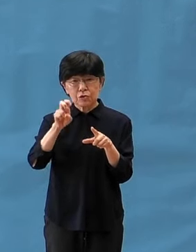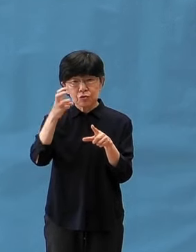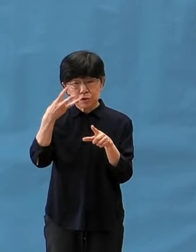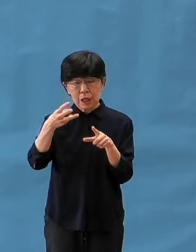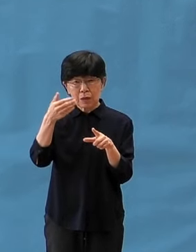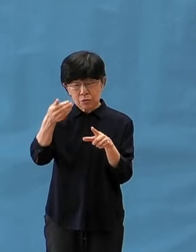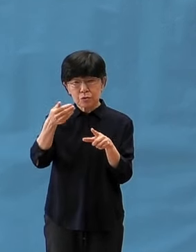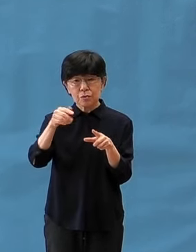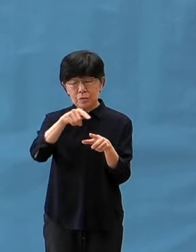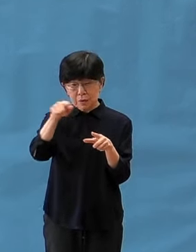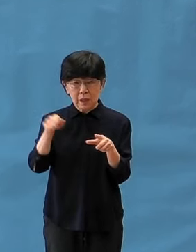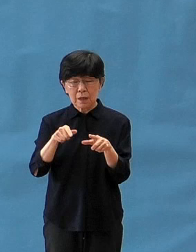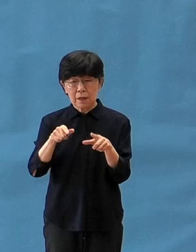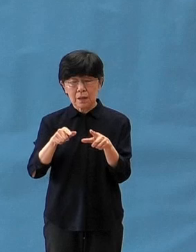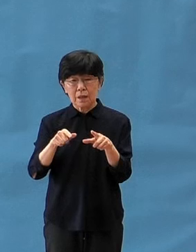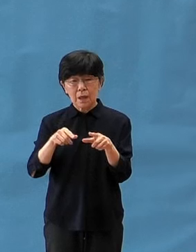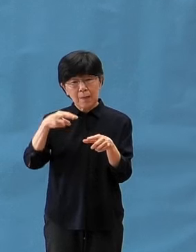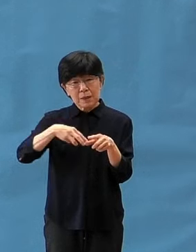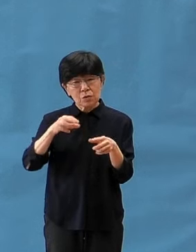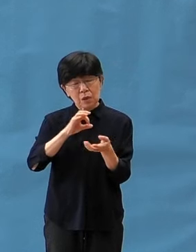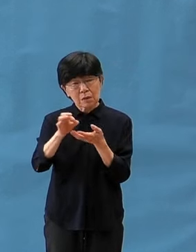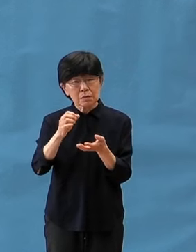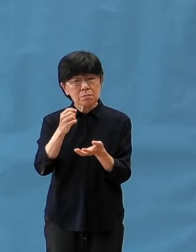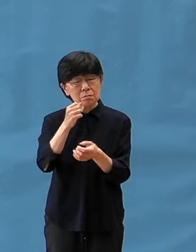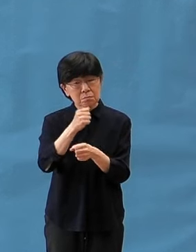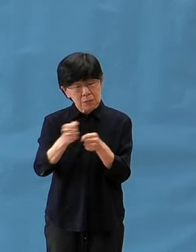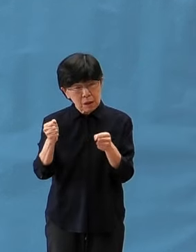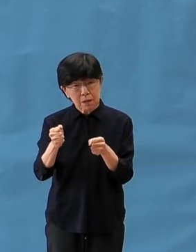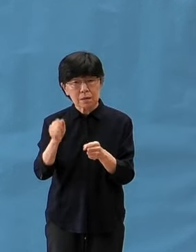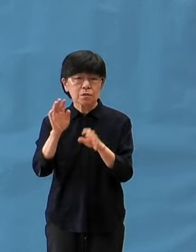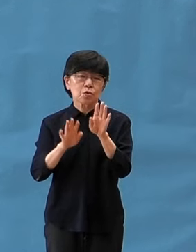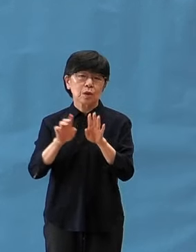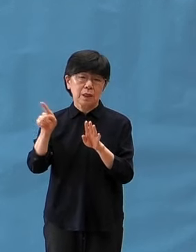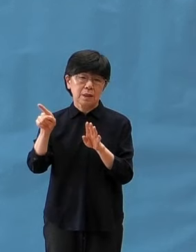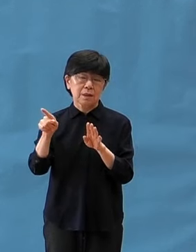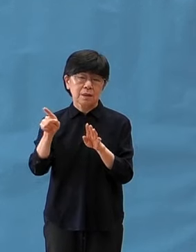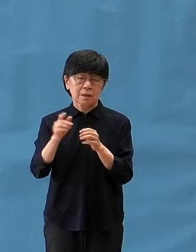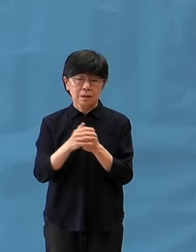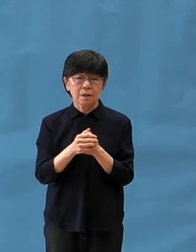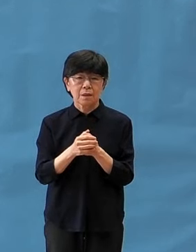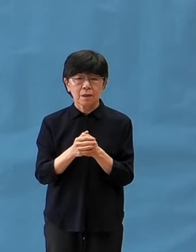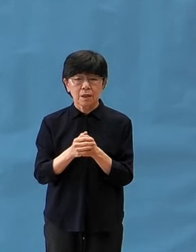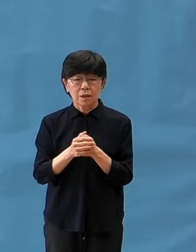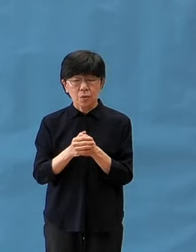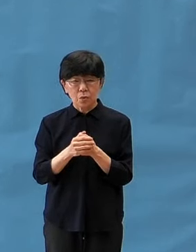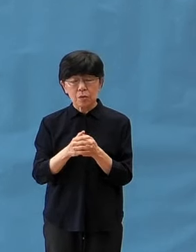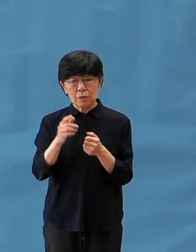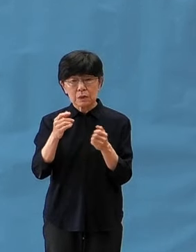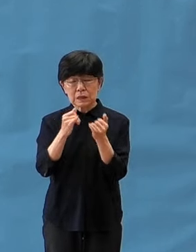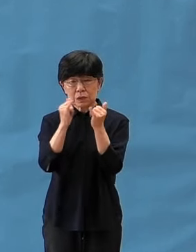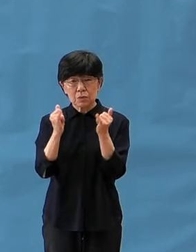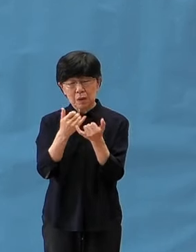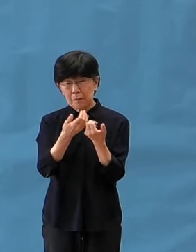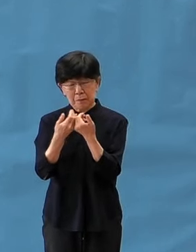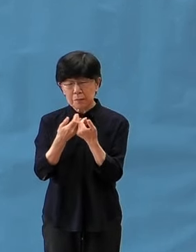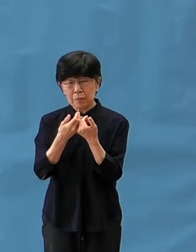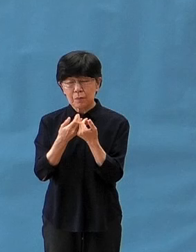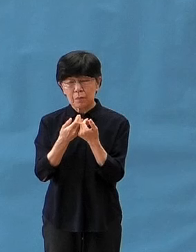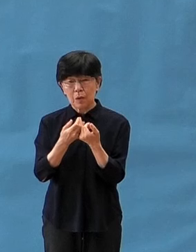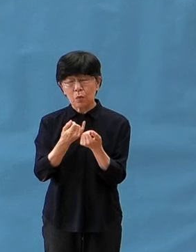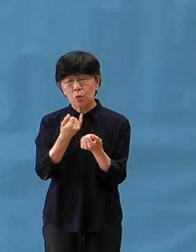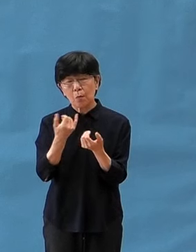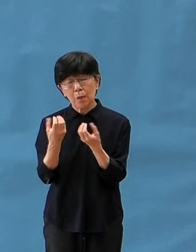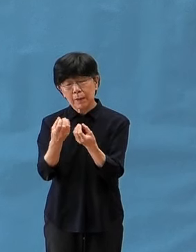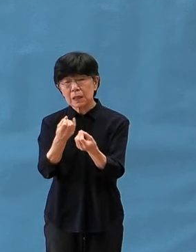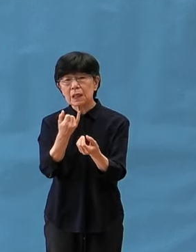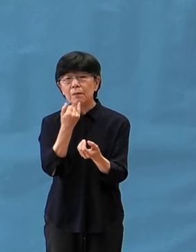ていう、こんな超過密の状況がね、その続けばいいって思ってる人って客観的にはいないと思うんで、やっぱりそ